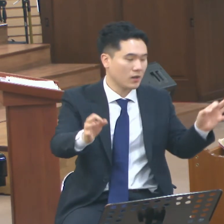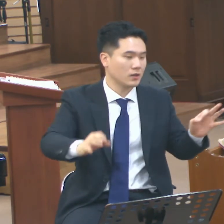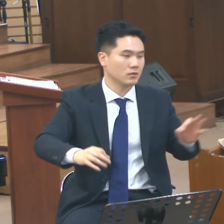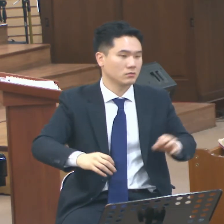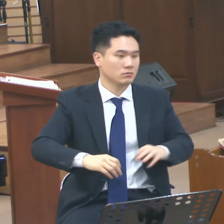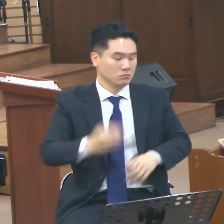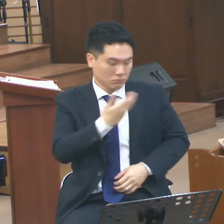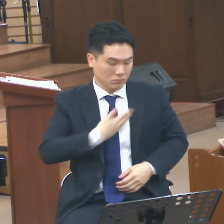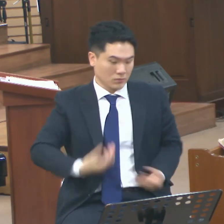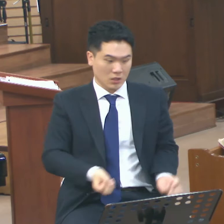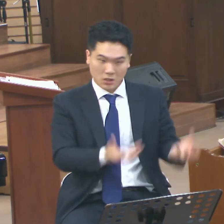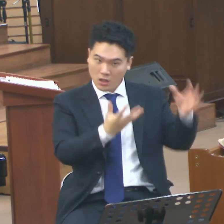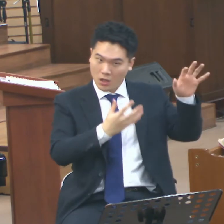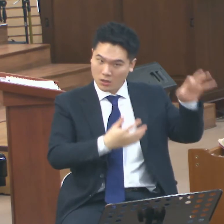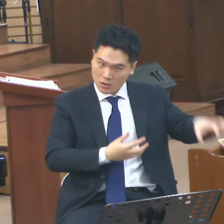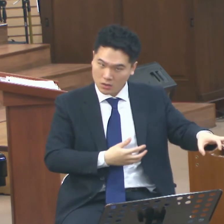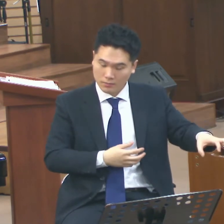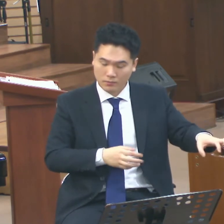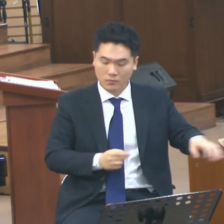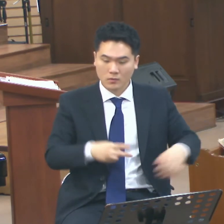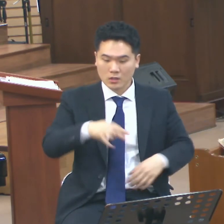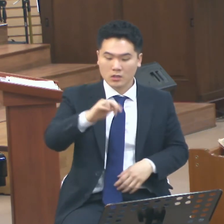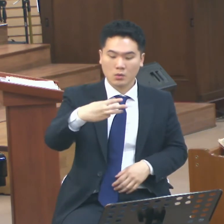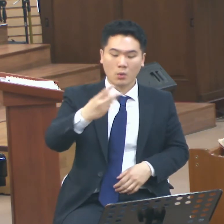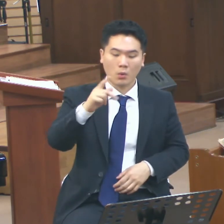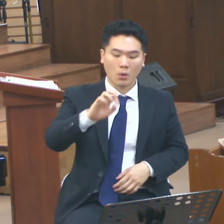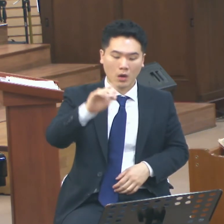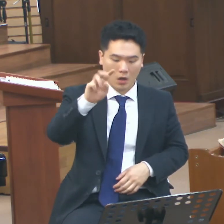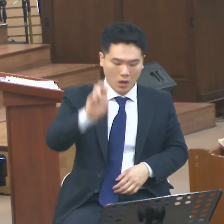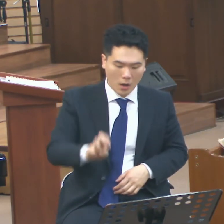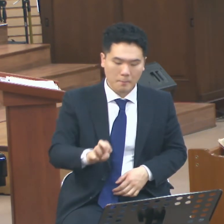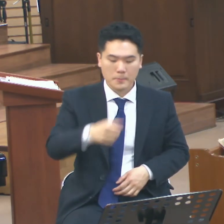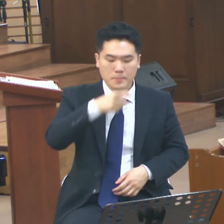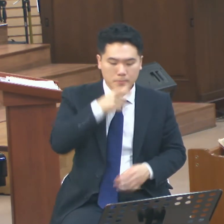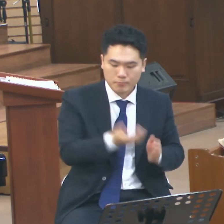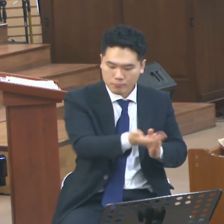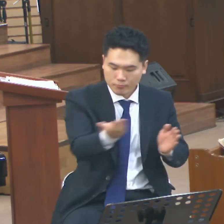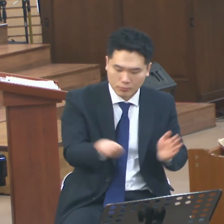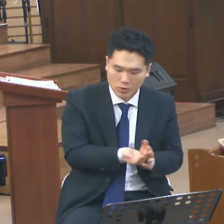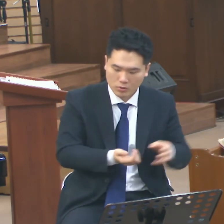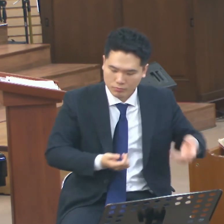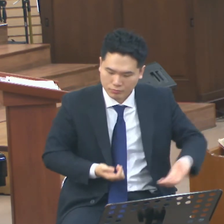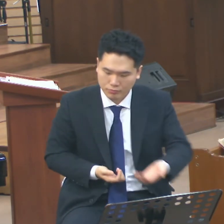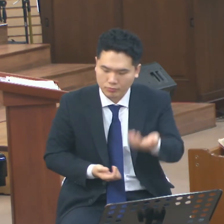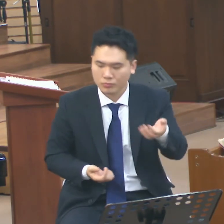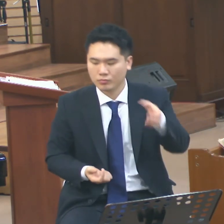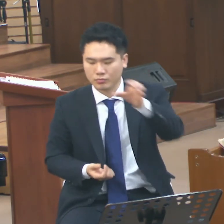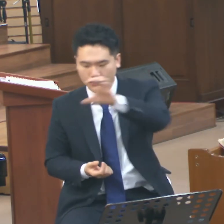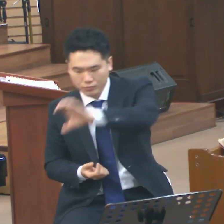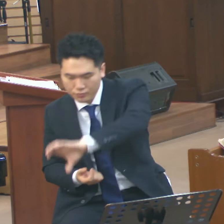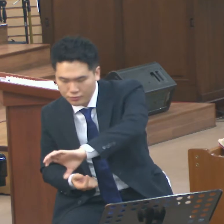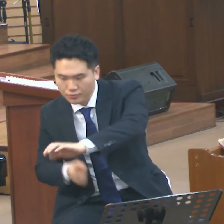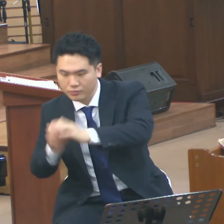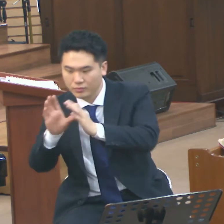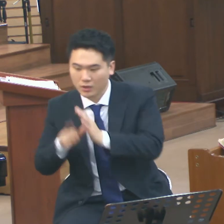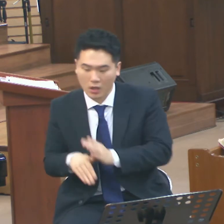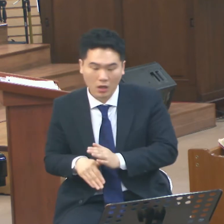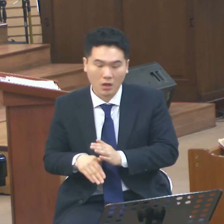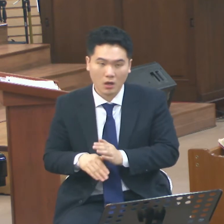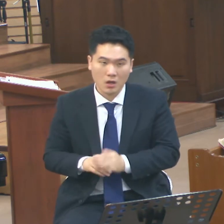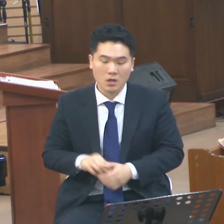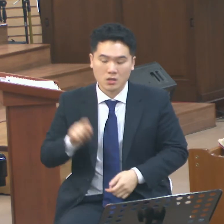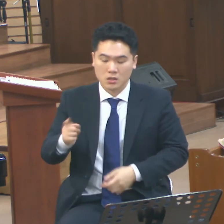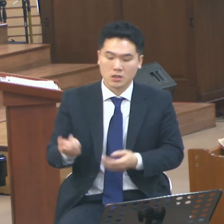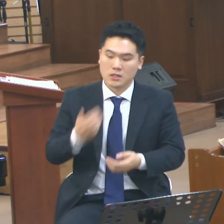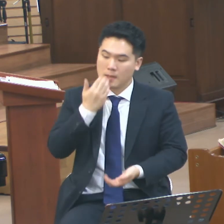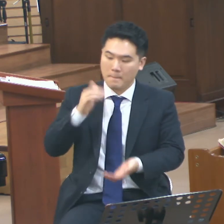제사장이 실로암 샘에서 물을 길러서 그 물을 부으면서 반석을 터뜨리신 그 하나님의 광야에서